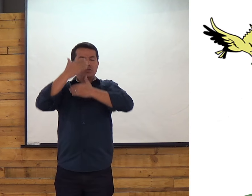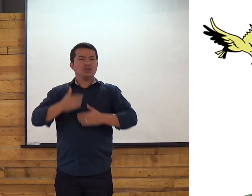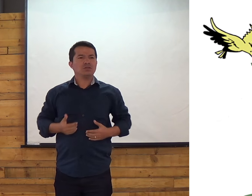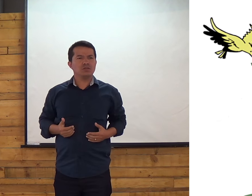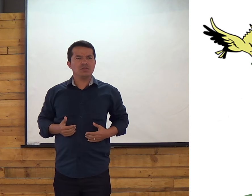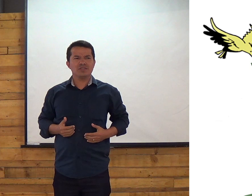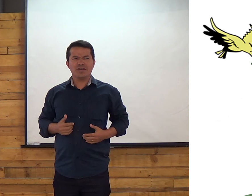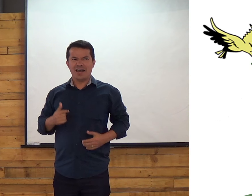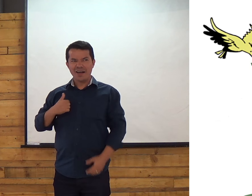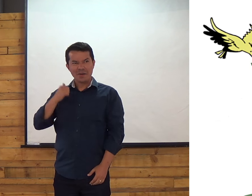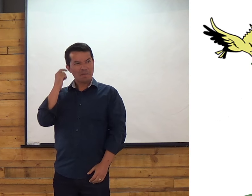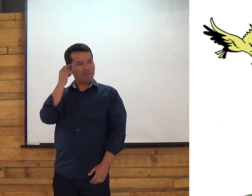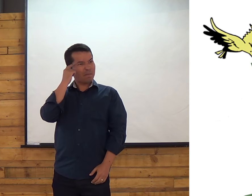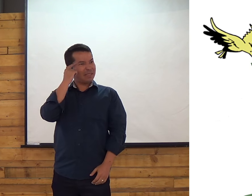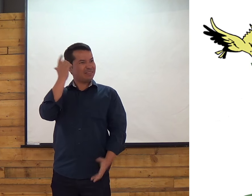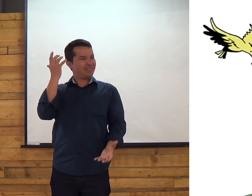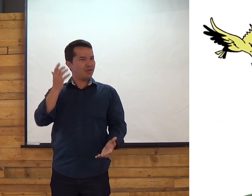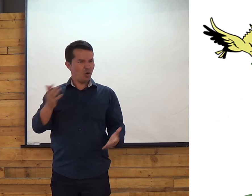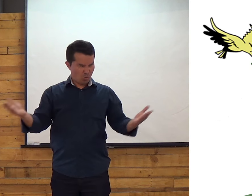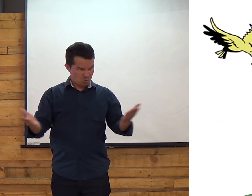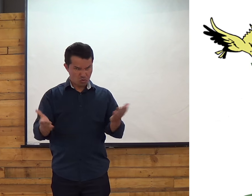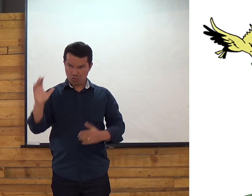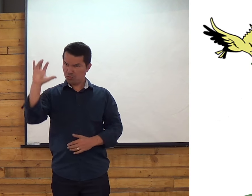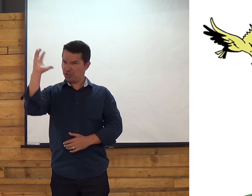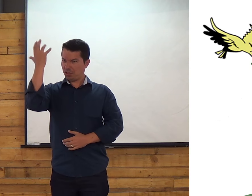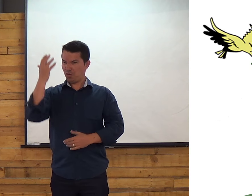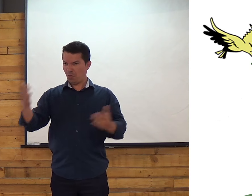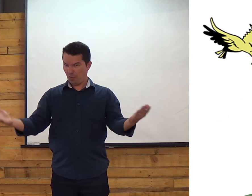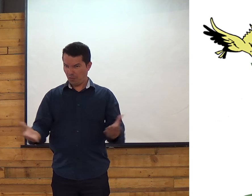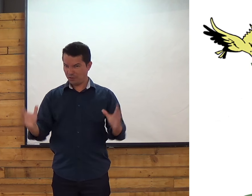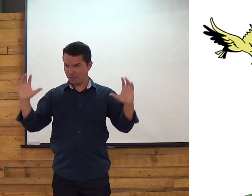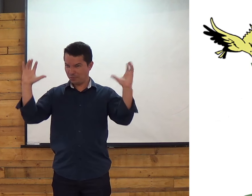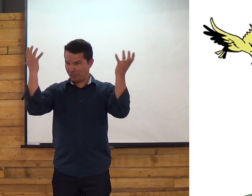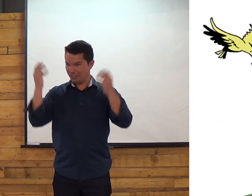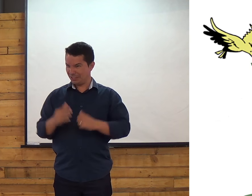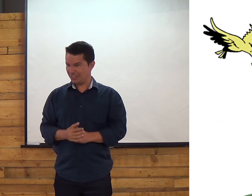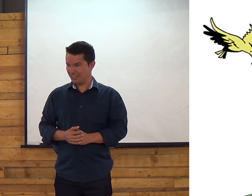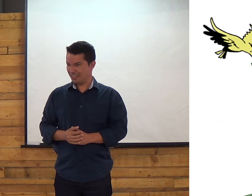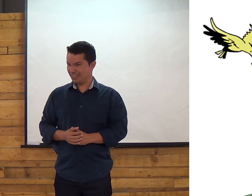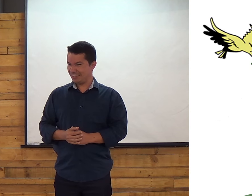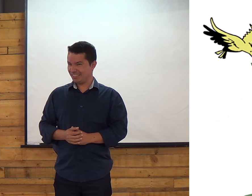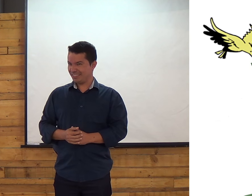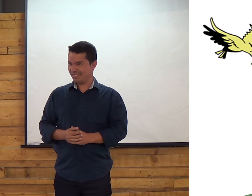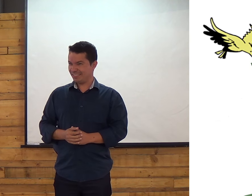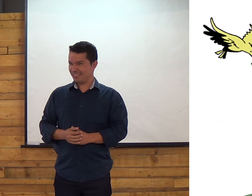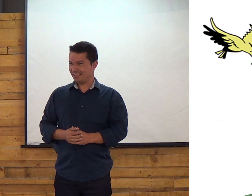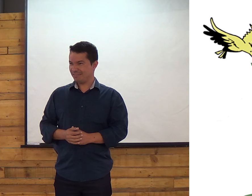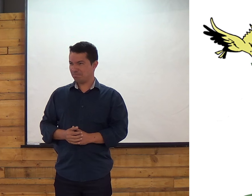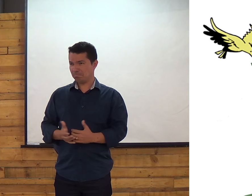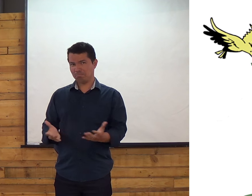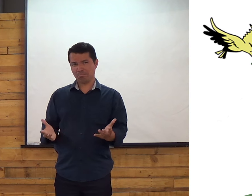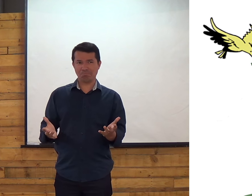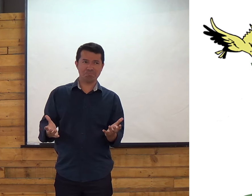semente. O homem não percebeu. Agora eu penso: isso acontece hoje? Isso